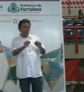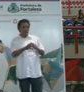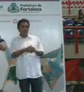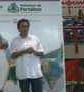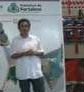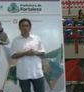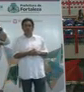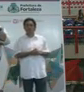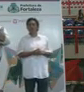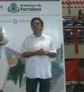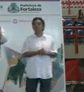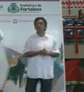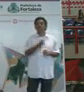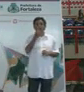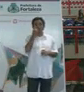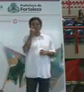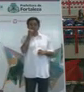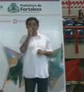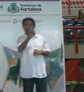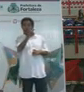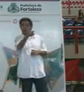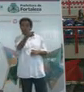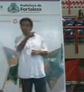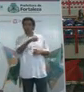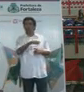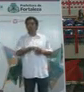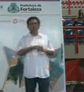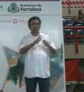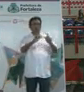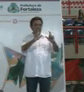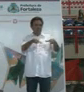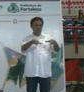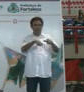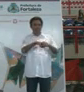contar? Veja, se você está num determinado lugar,